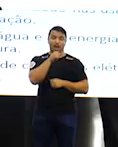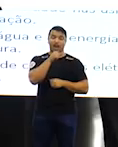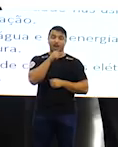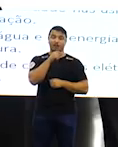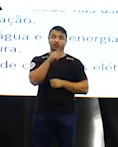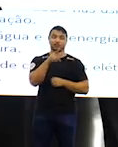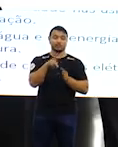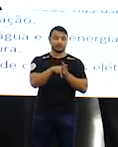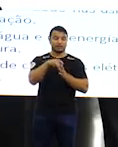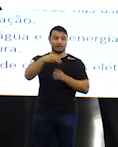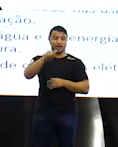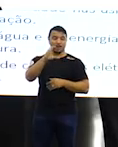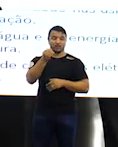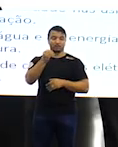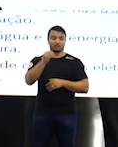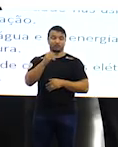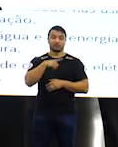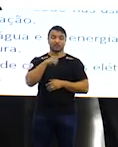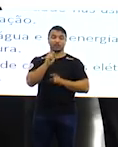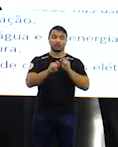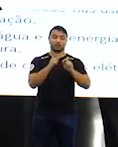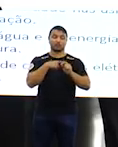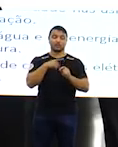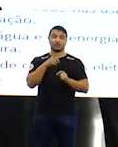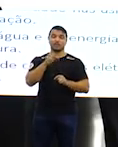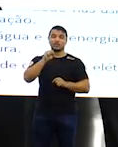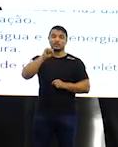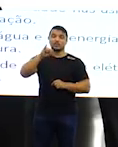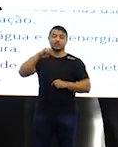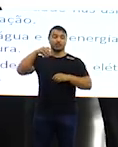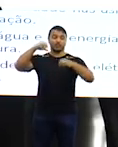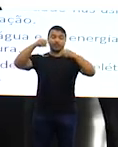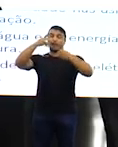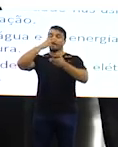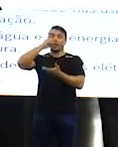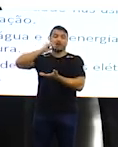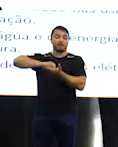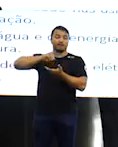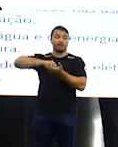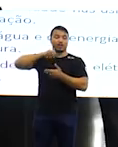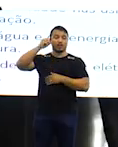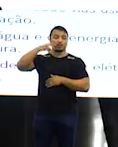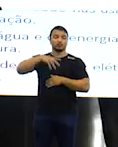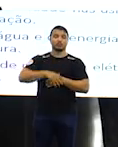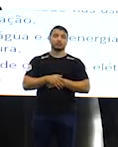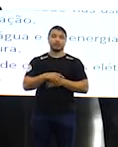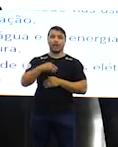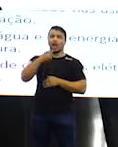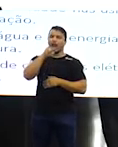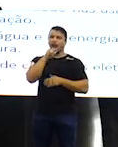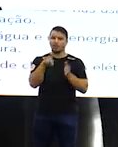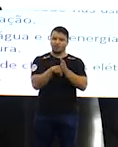Jobim, maravilhosa música, definem se falta luz esse ano. Apenas por que águas de março?